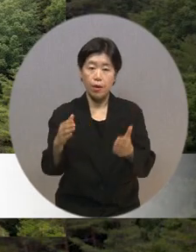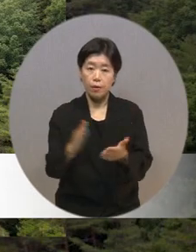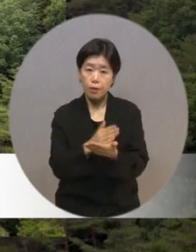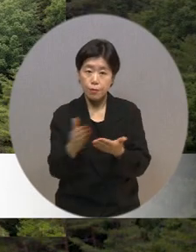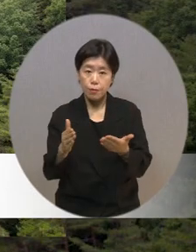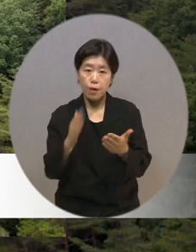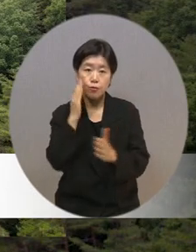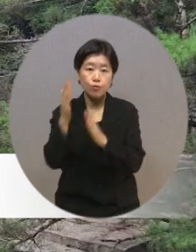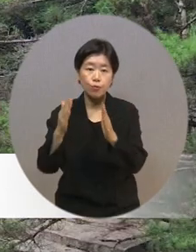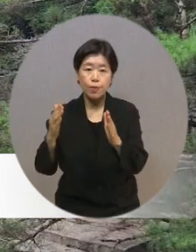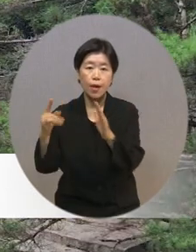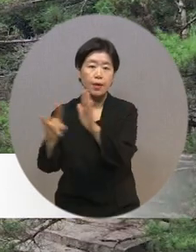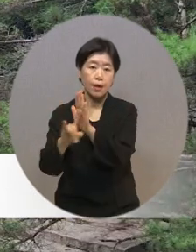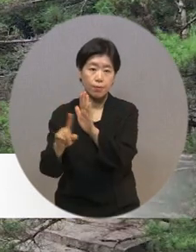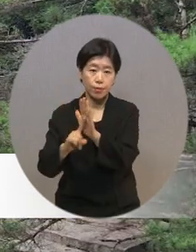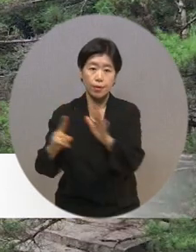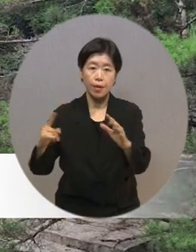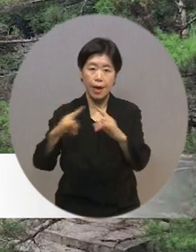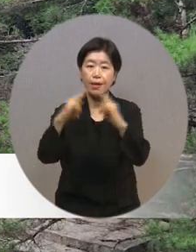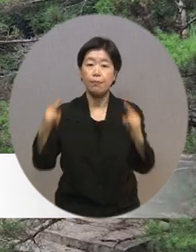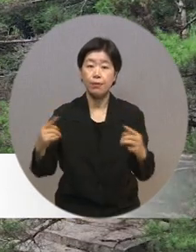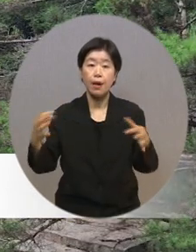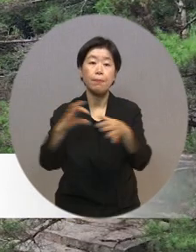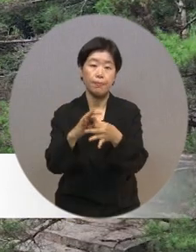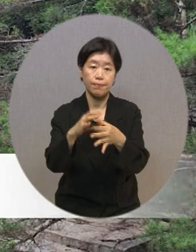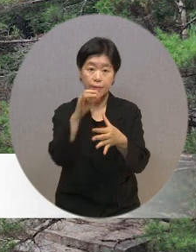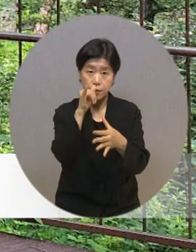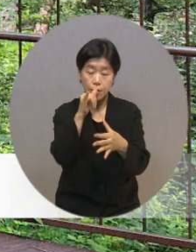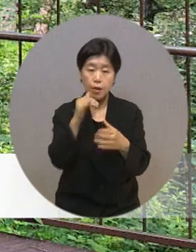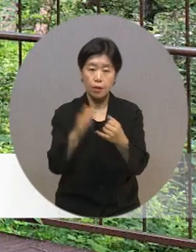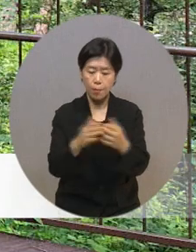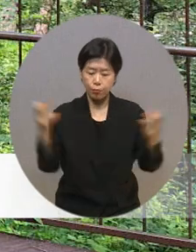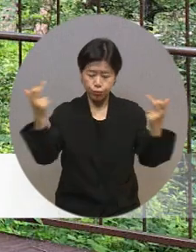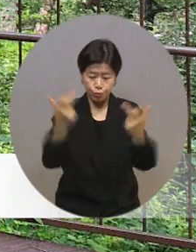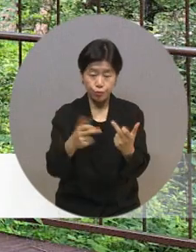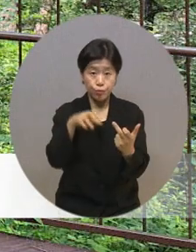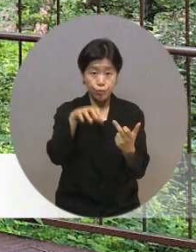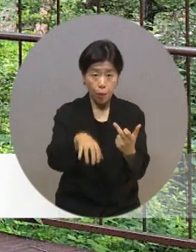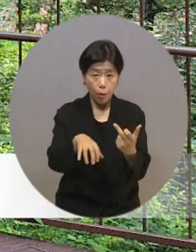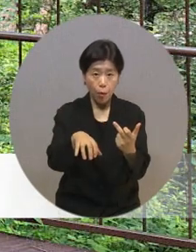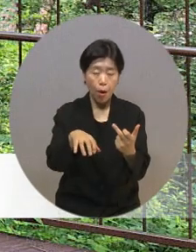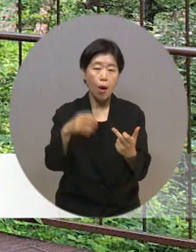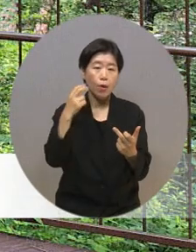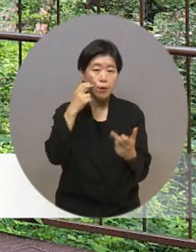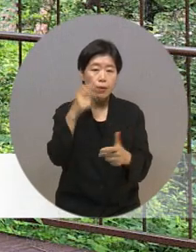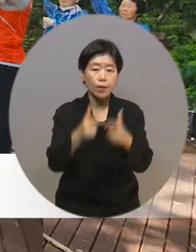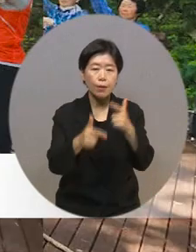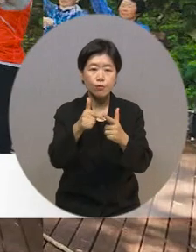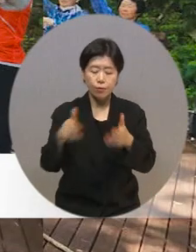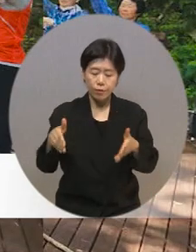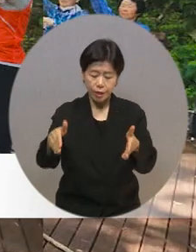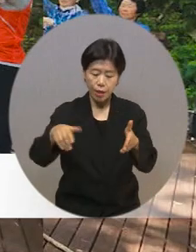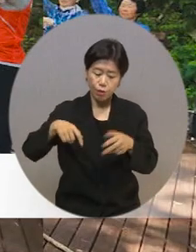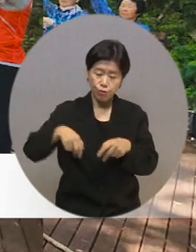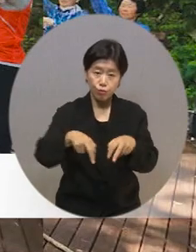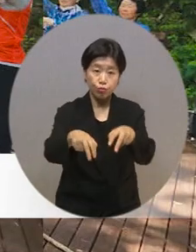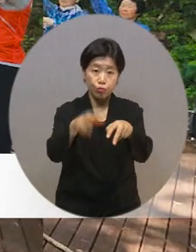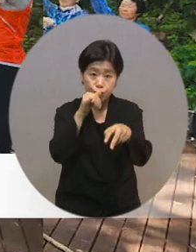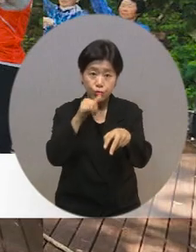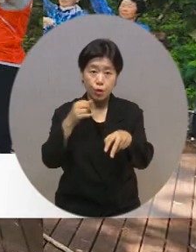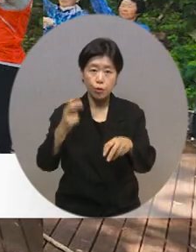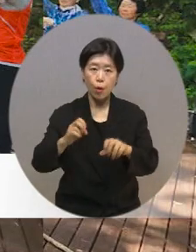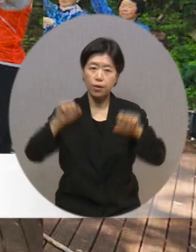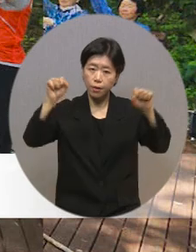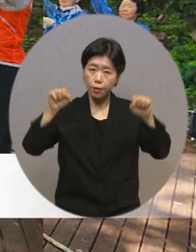캠프와 연계하여 청계동 계곡과 함께 어우러진 울창한 소나무 숲을 산책하고 숲 체조를 통해